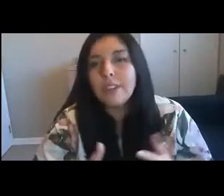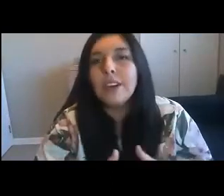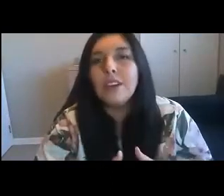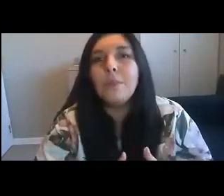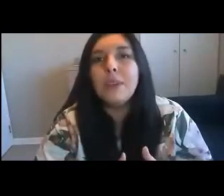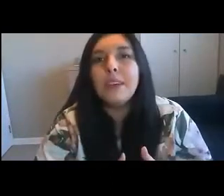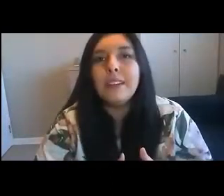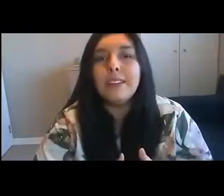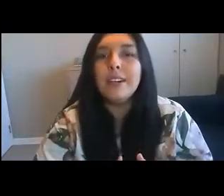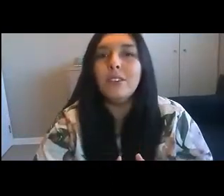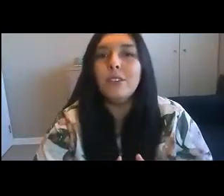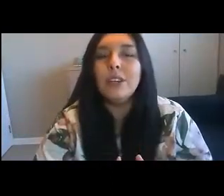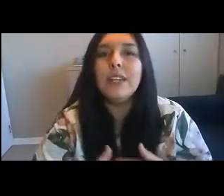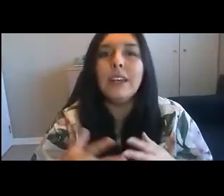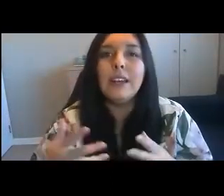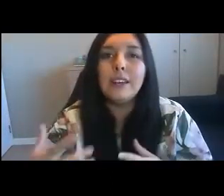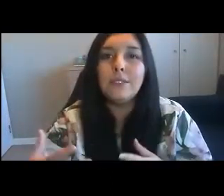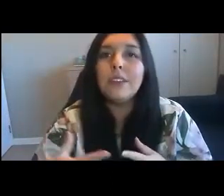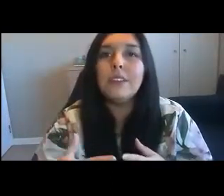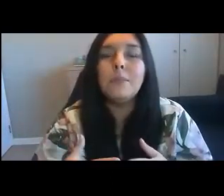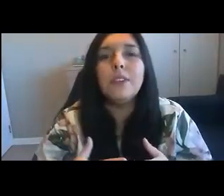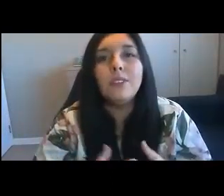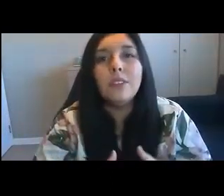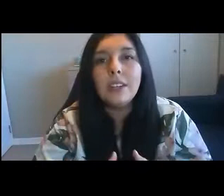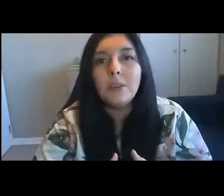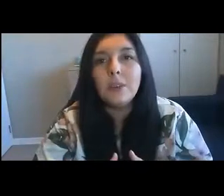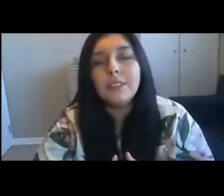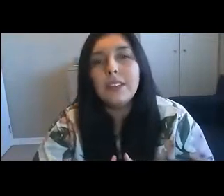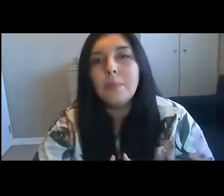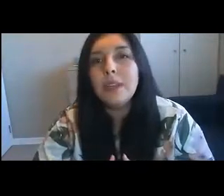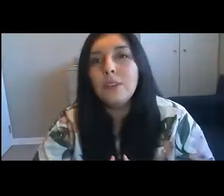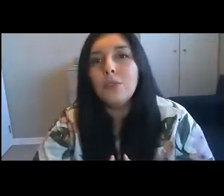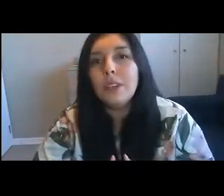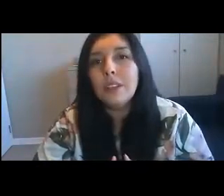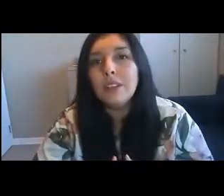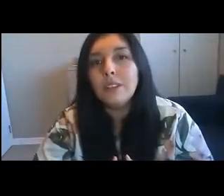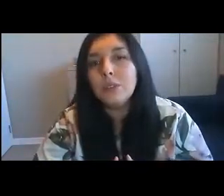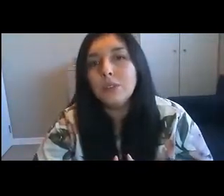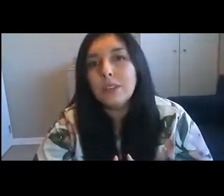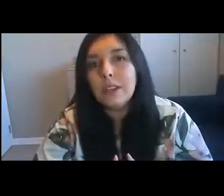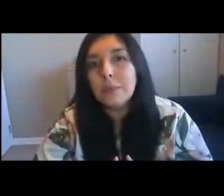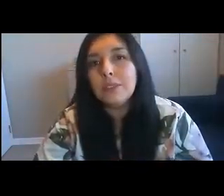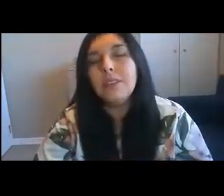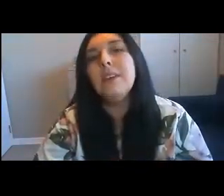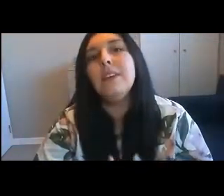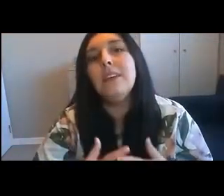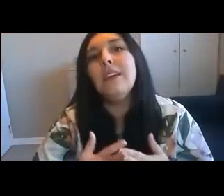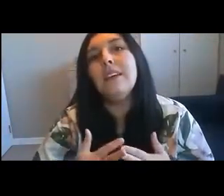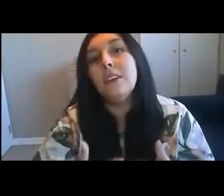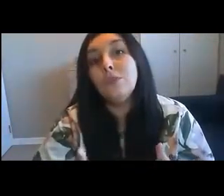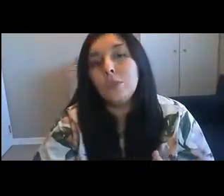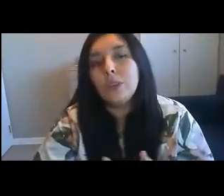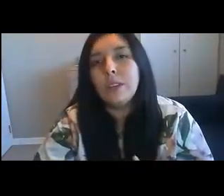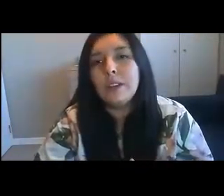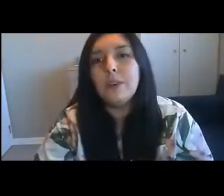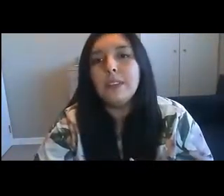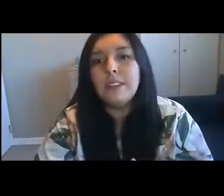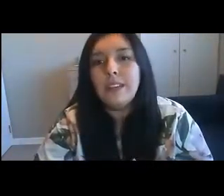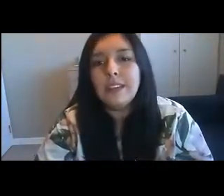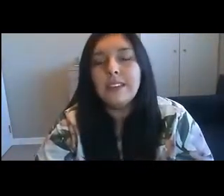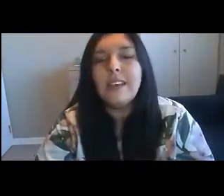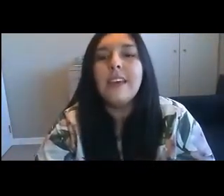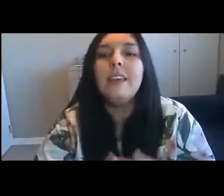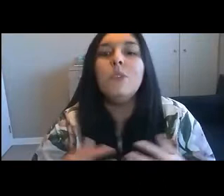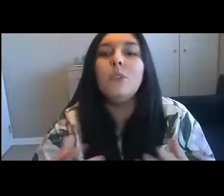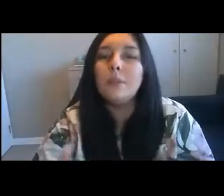varios años me quedé trabajando en la labor de interpretación en lengua de señas para estudiantes en situación de discapacidad que eran usuarios de lengua de